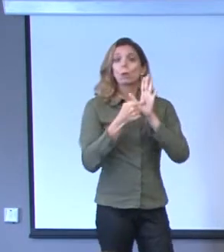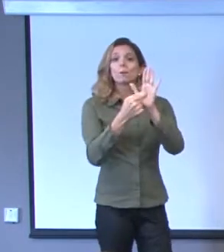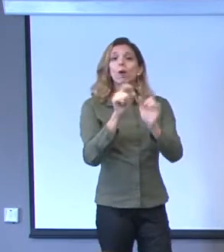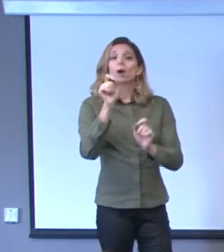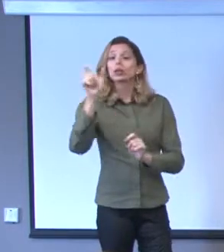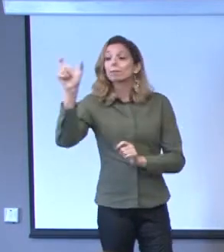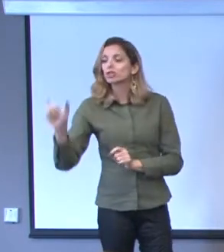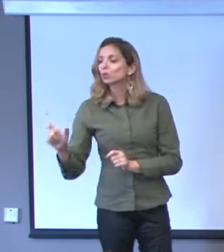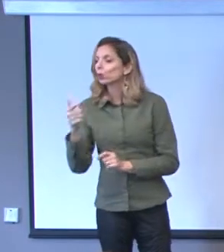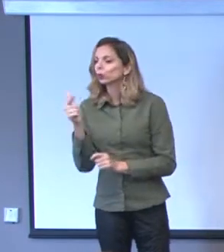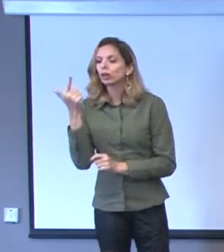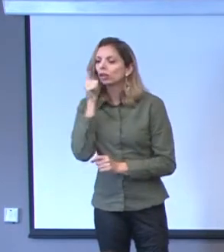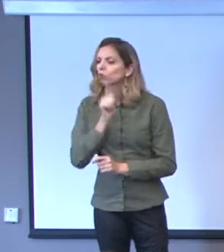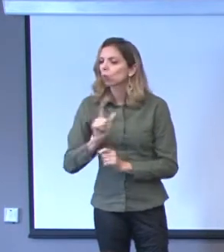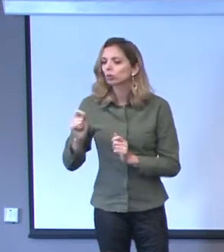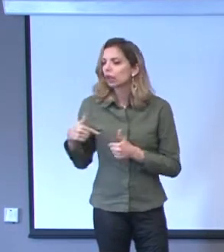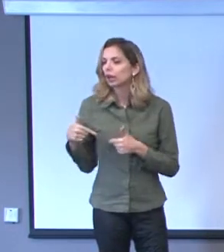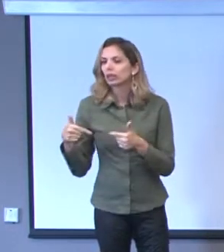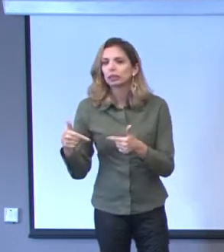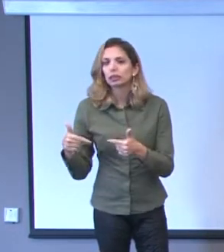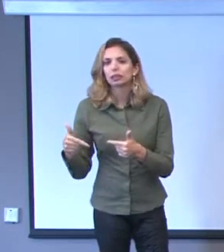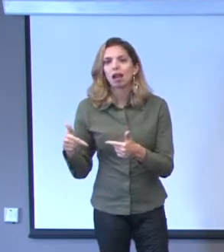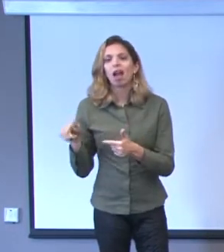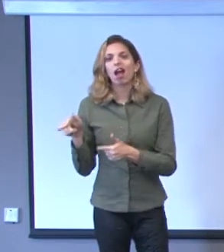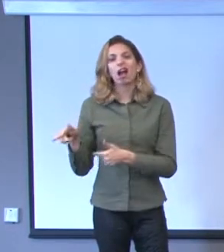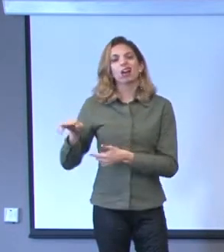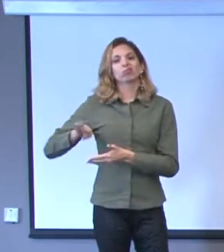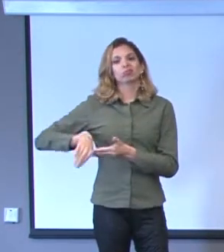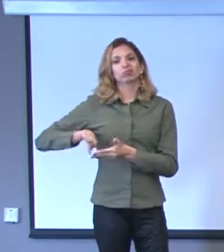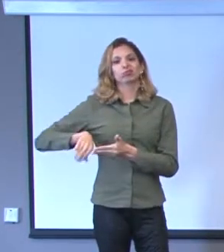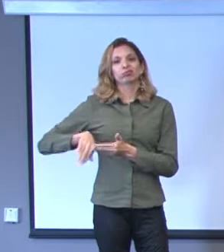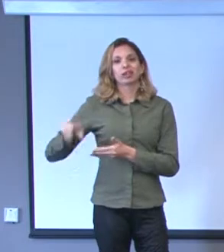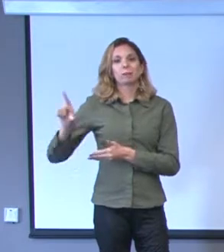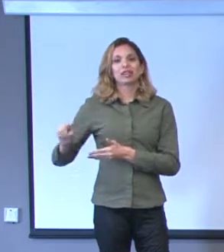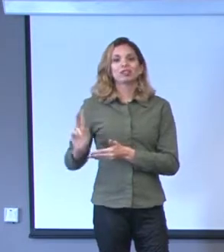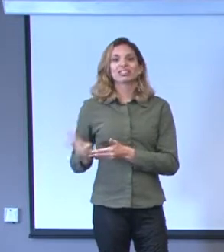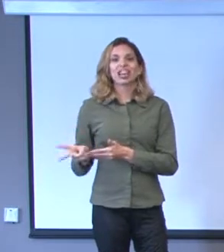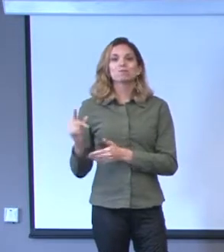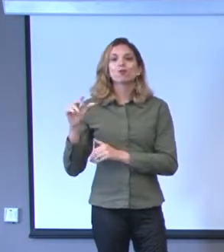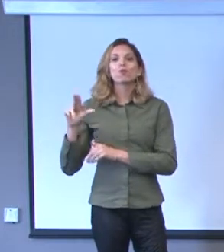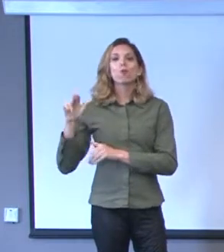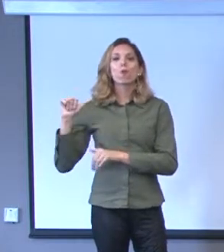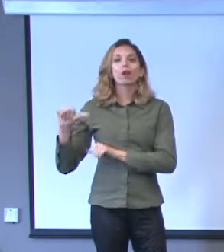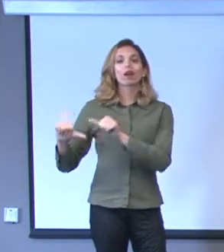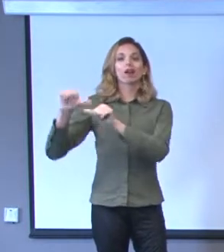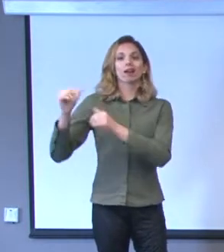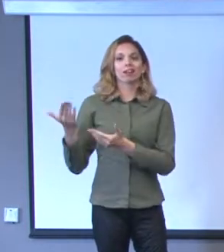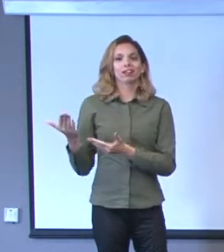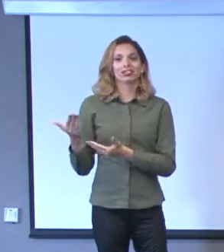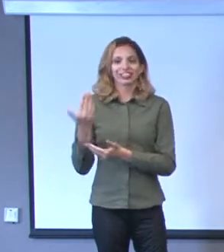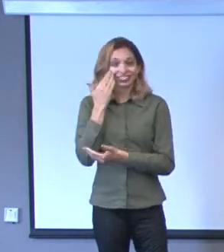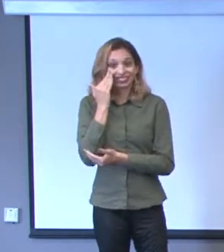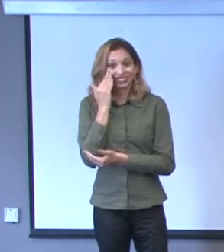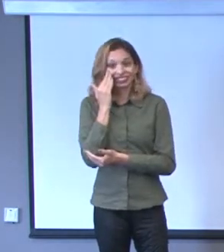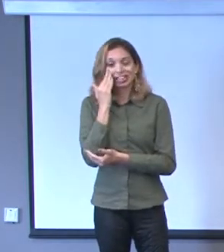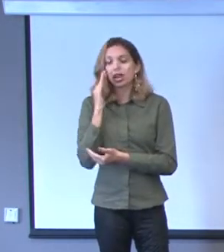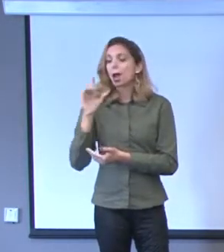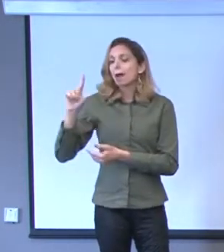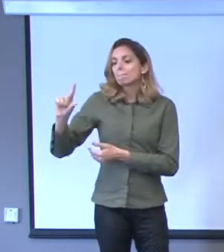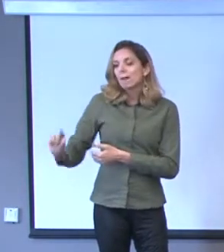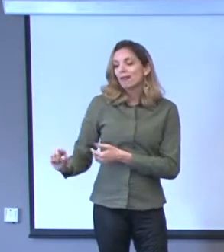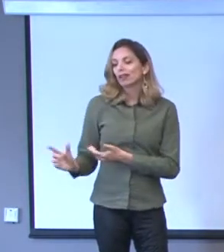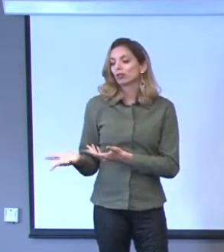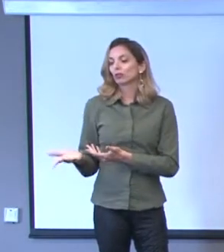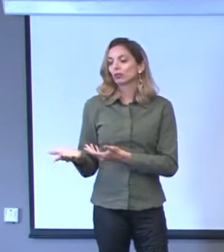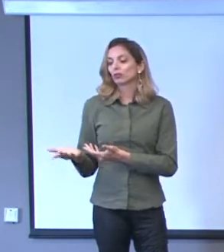têm menos vão sempre ser menos visuais, né, menos